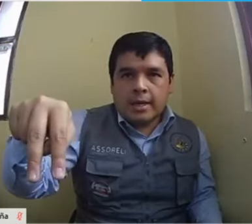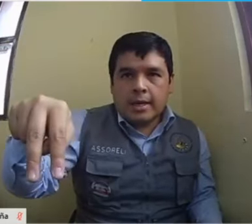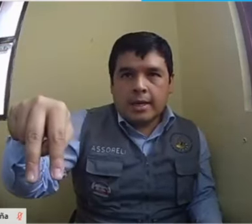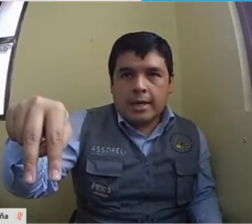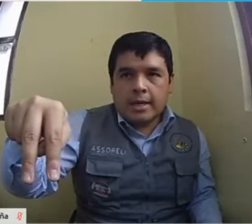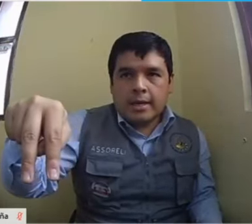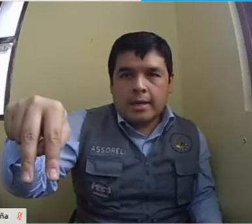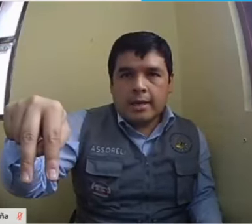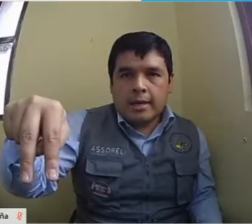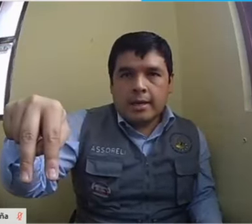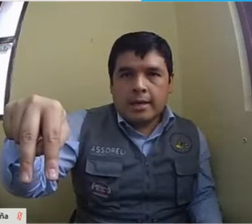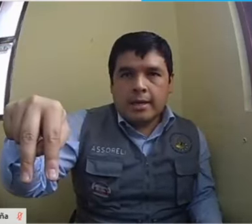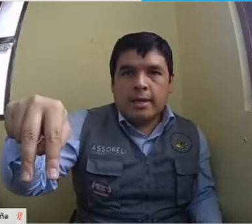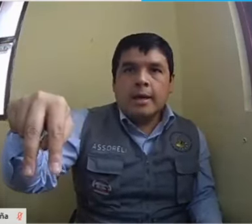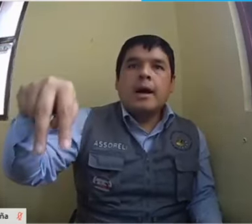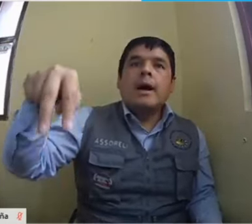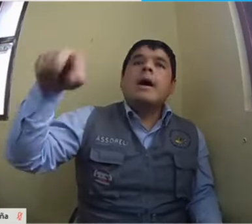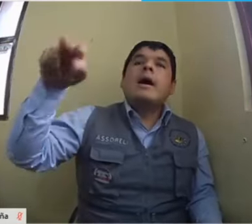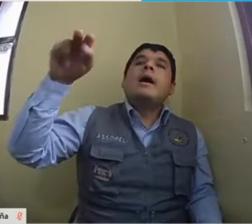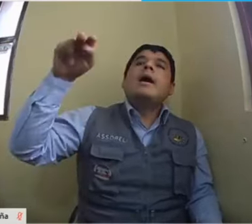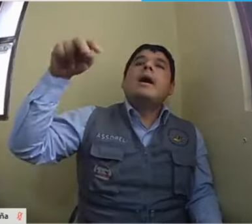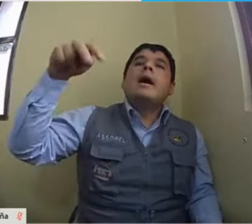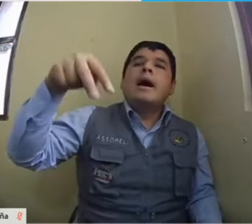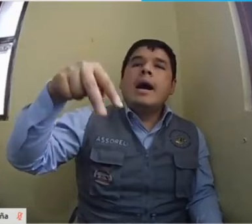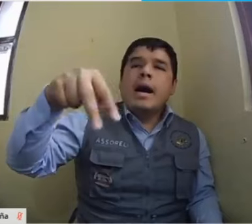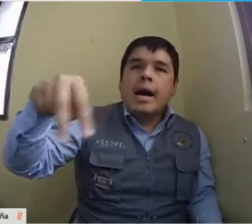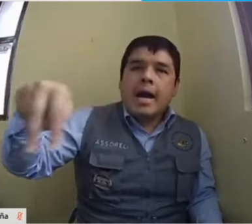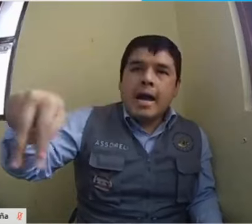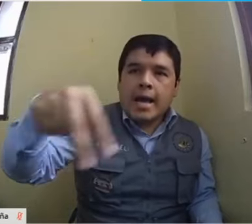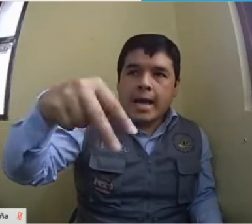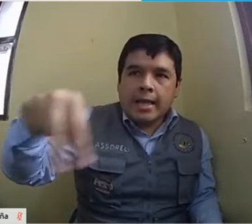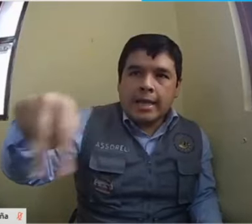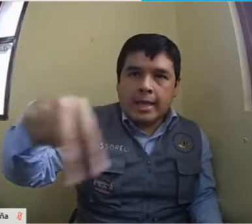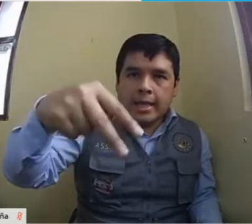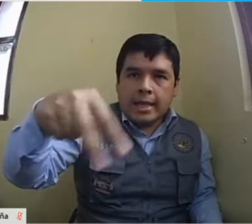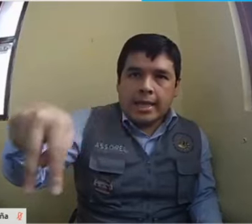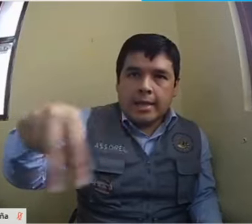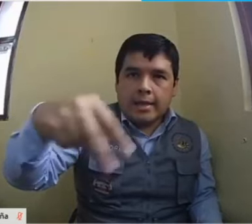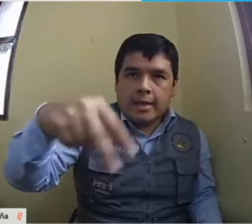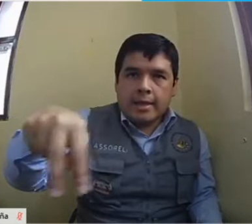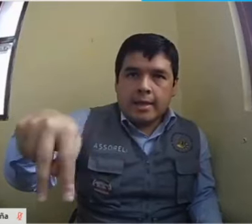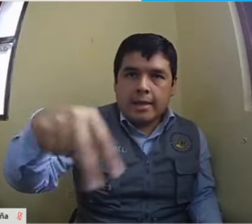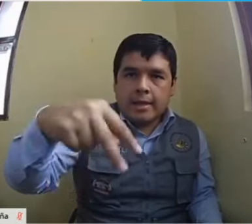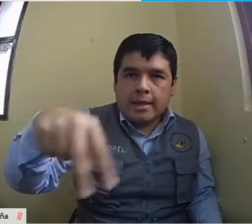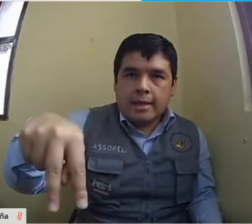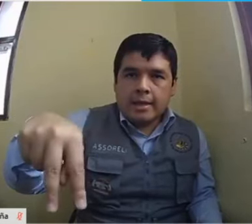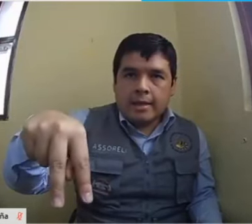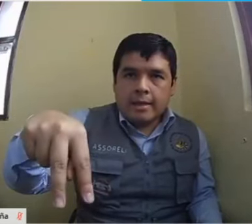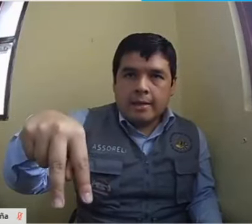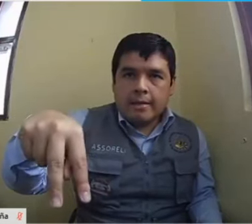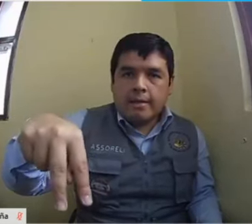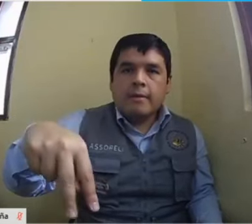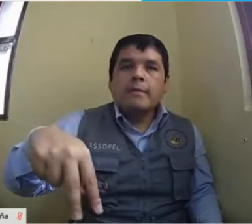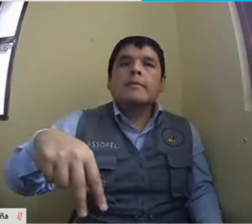N, el índice y el medio, abajo. La ñ, igual que la N, solo con un